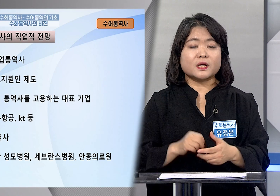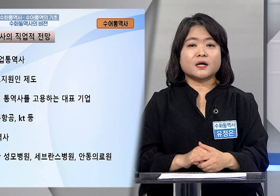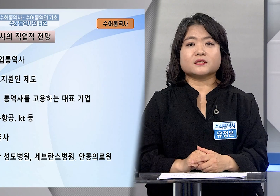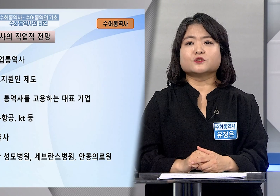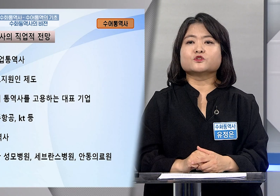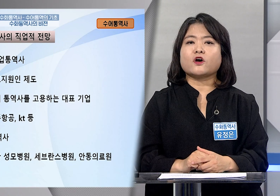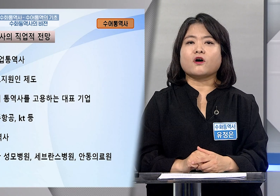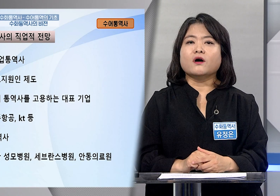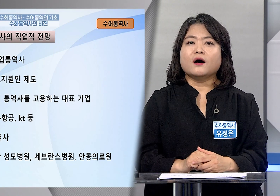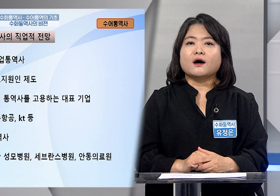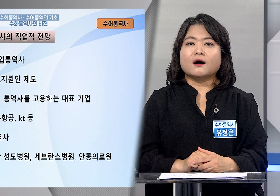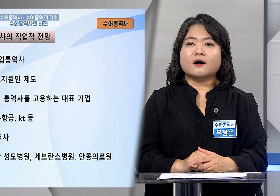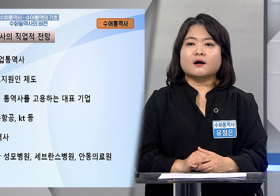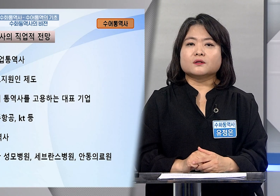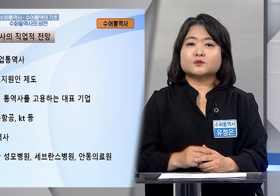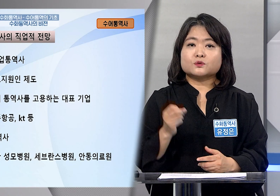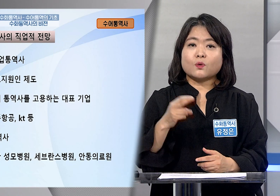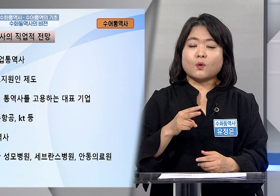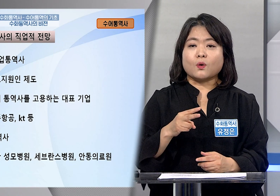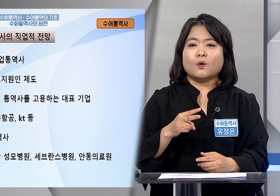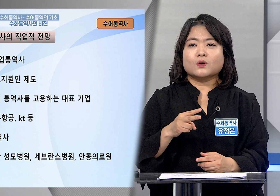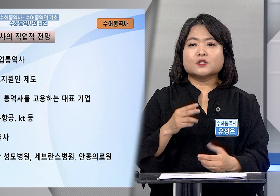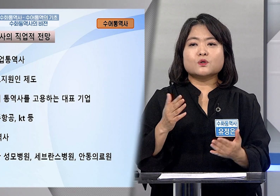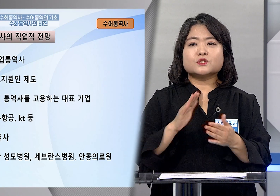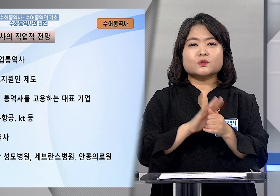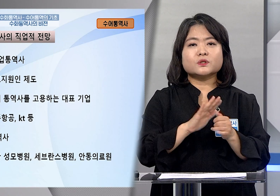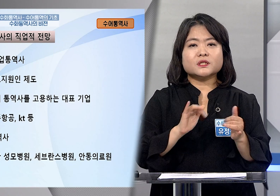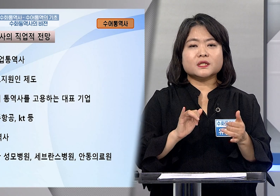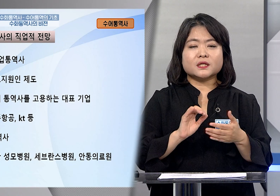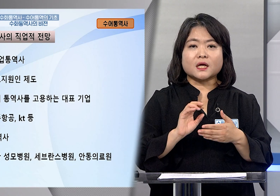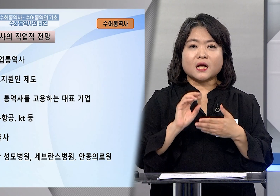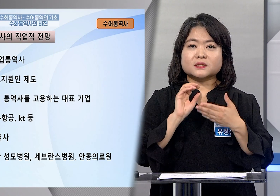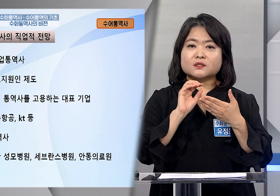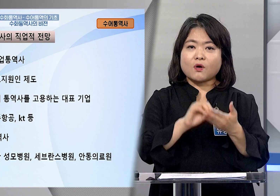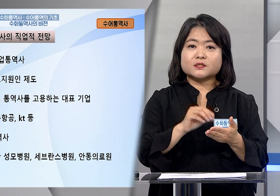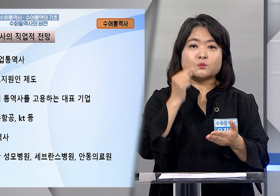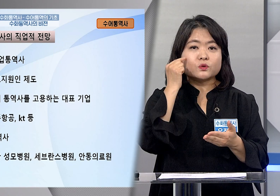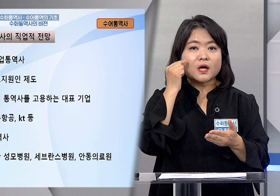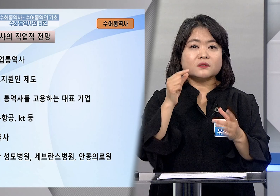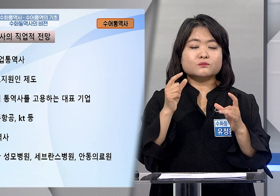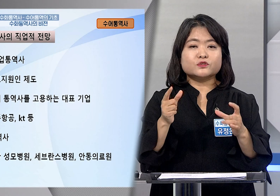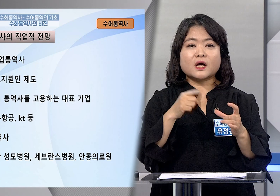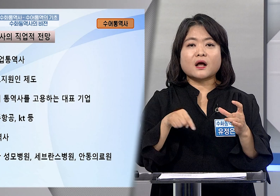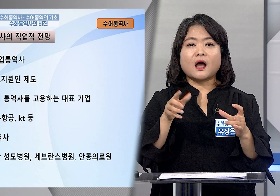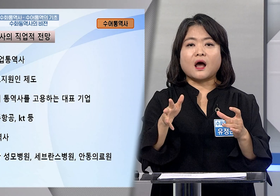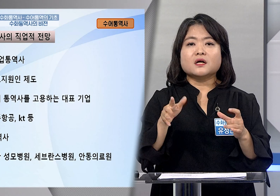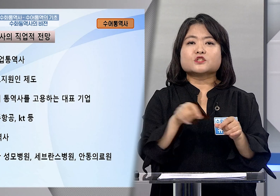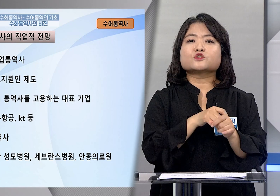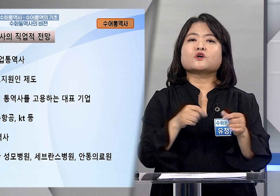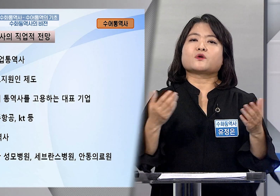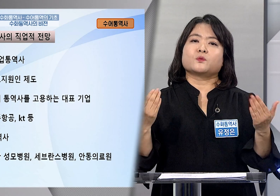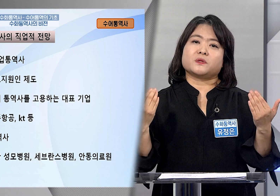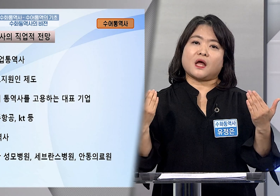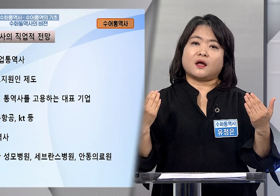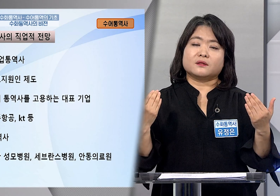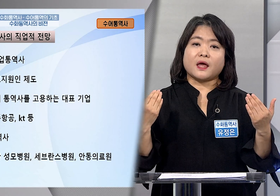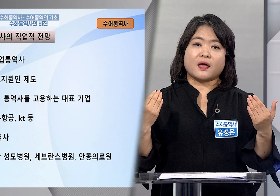생각이 들고요. 또 근로지원인이 아직 들어가지 못하는 분야가 특수학교입니다. 네,